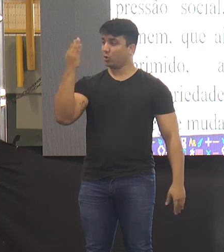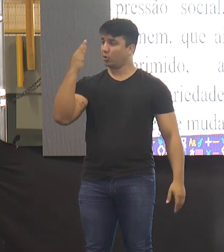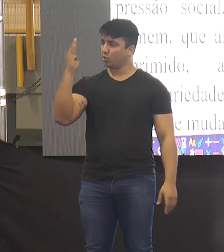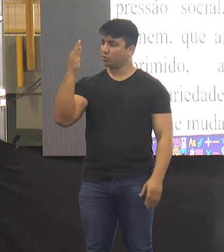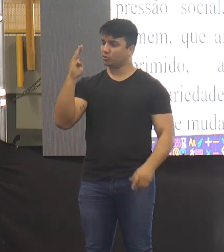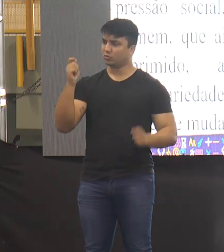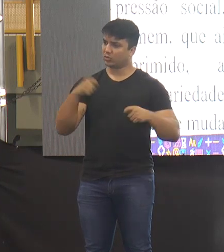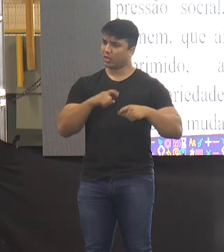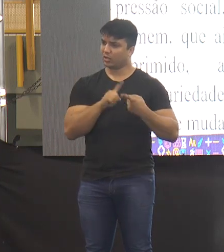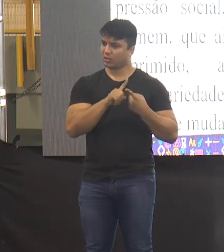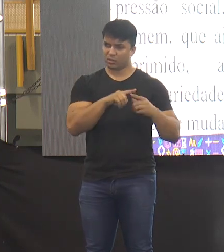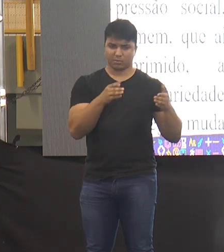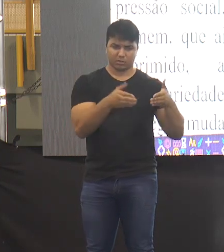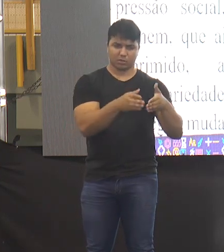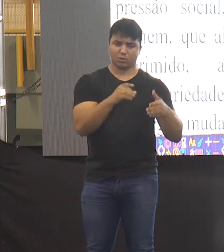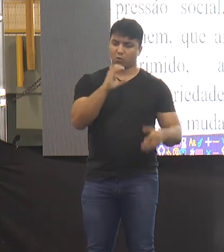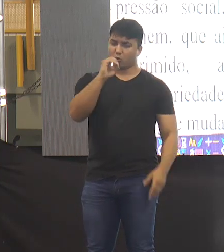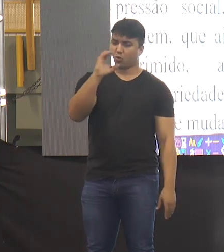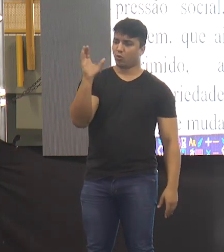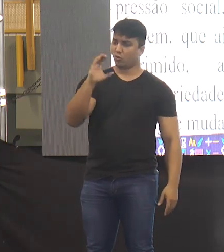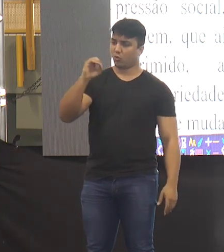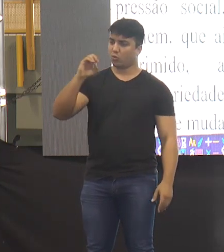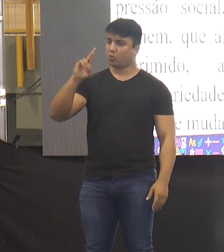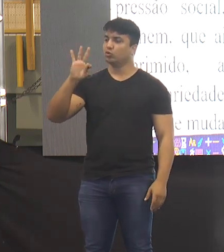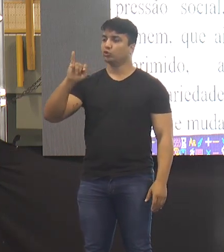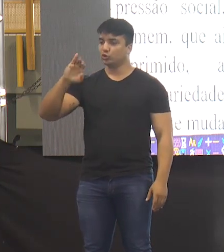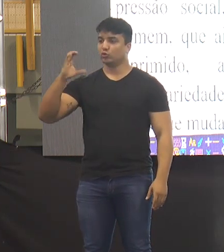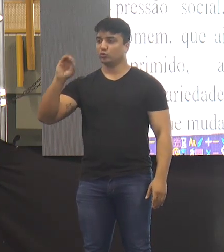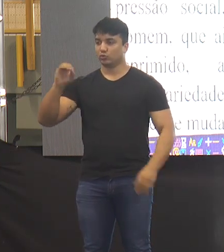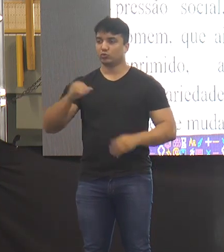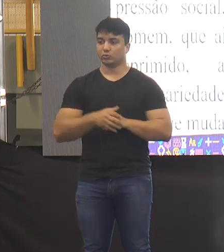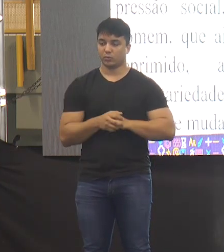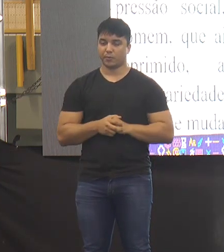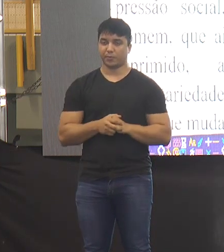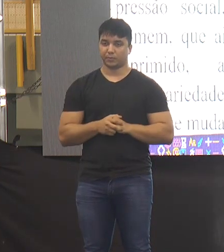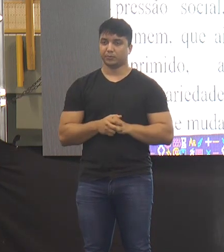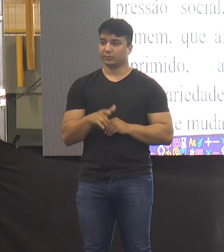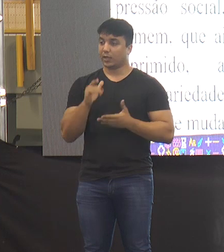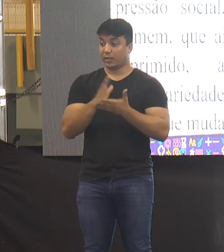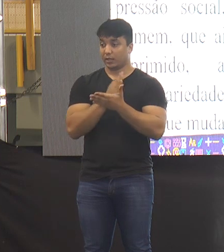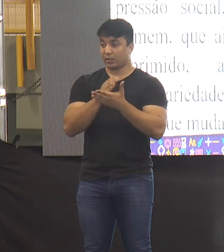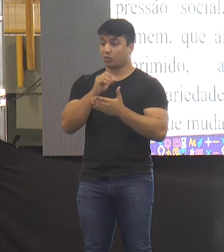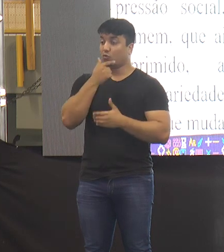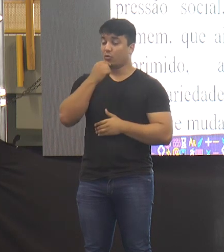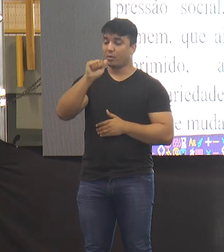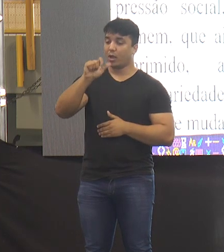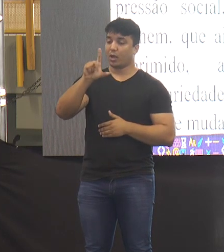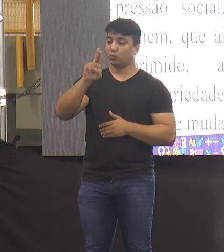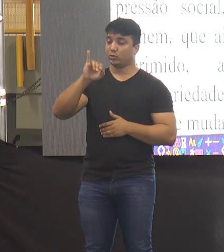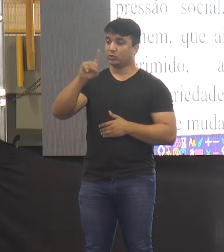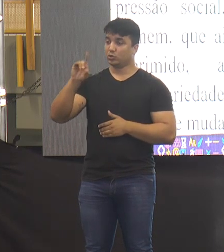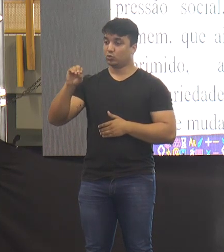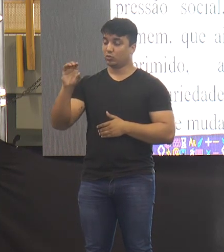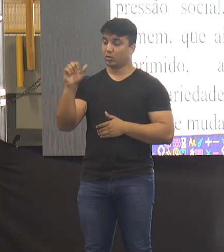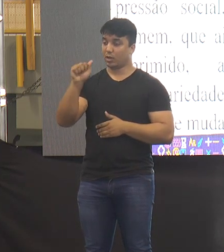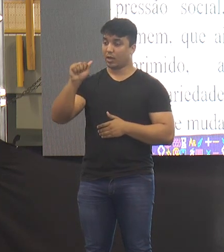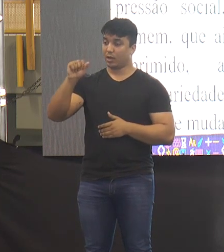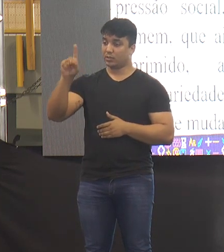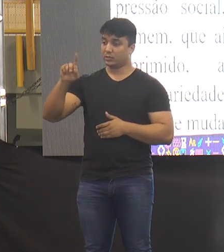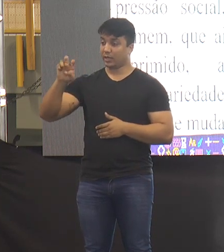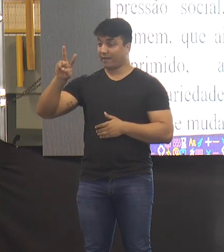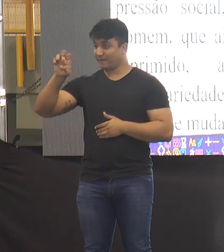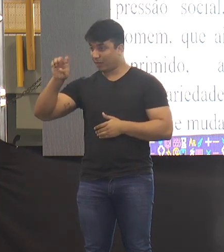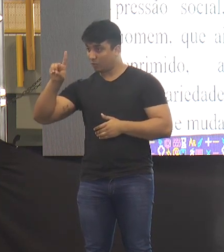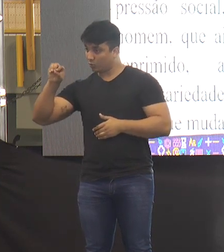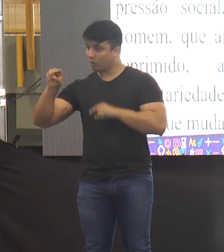pode ser também aplicado na obra O Cortiço o tempo todo. O Aloysio Azevedo escreveu várias cenas de O